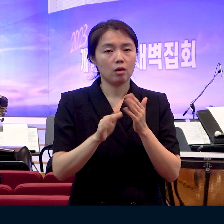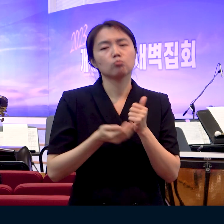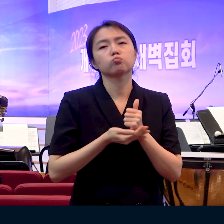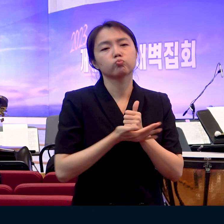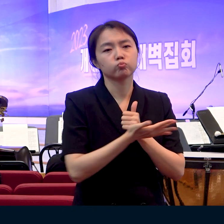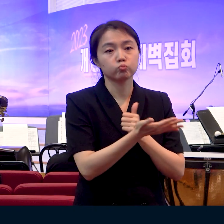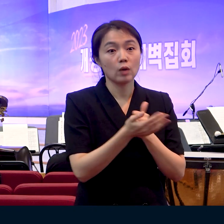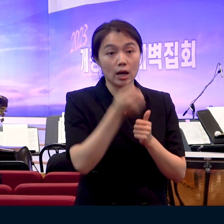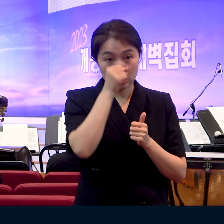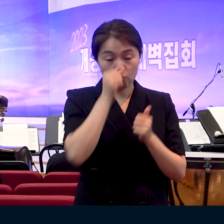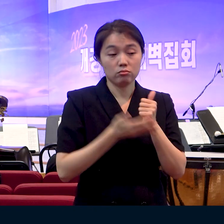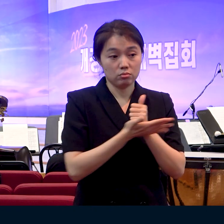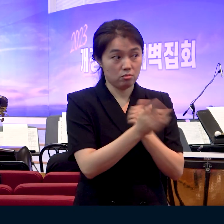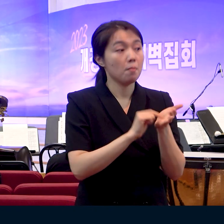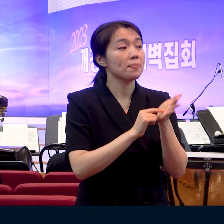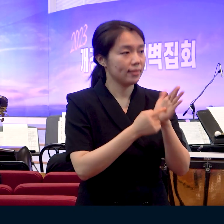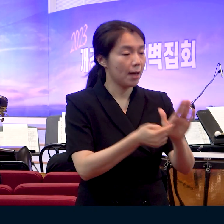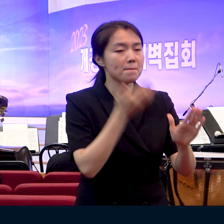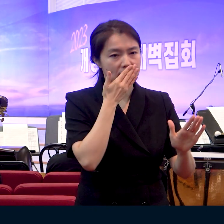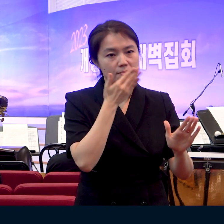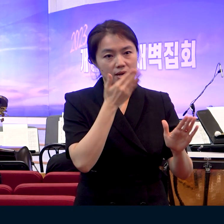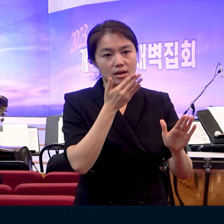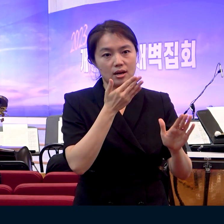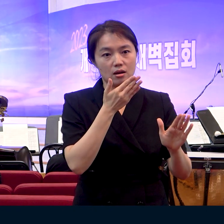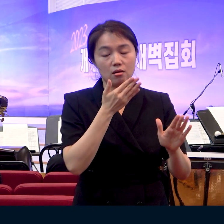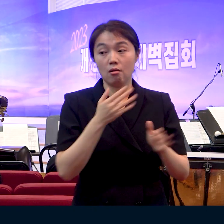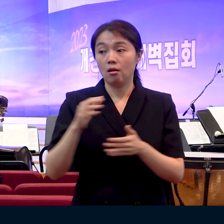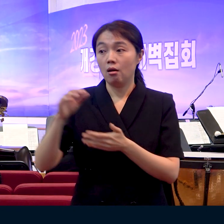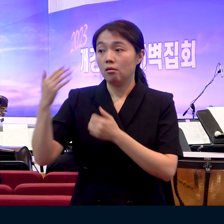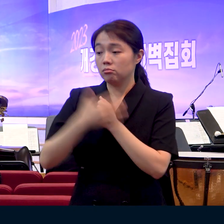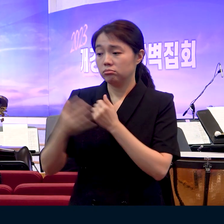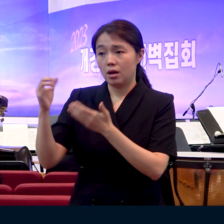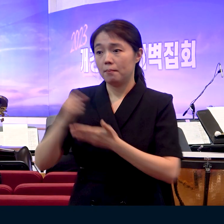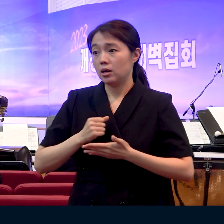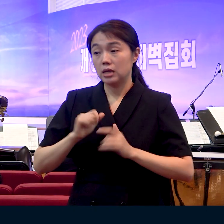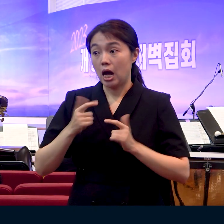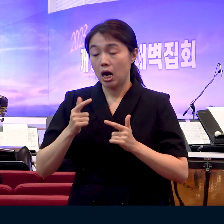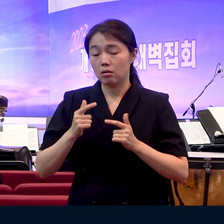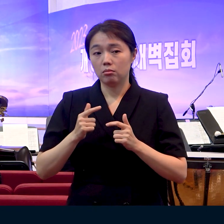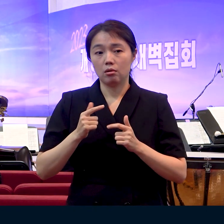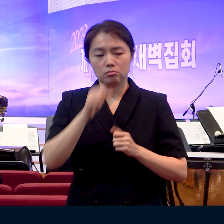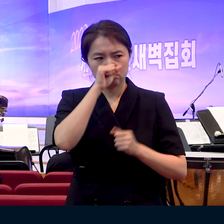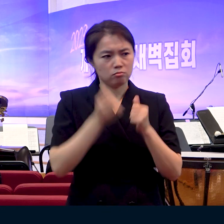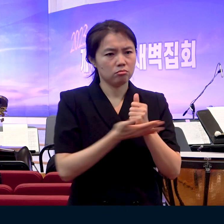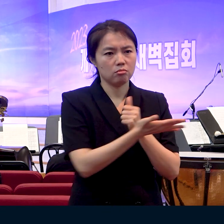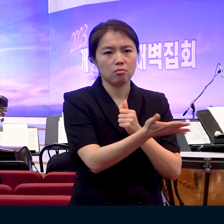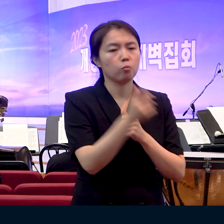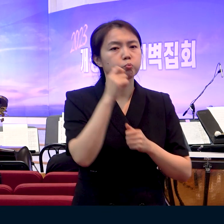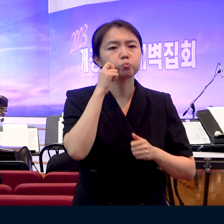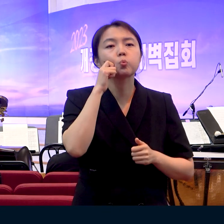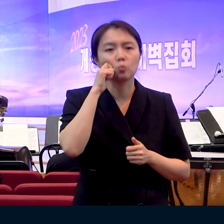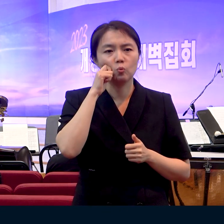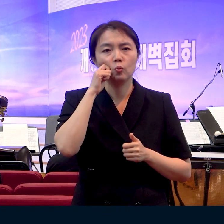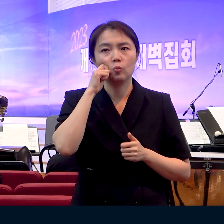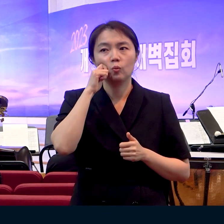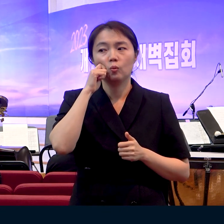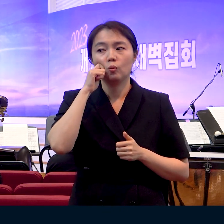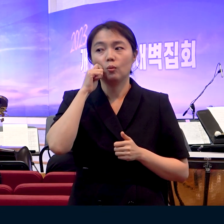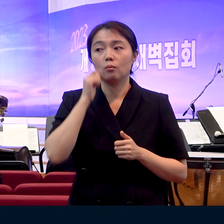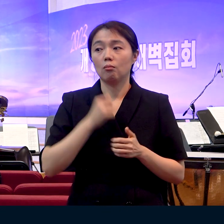여러분, 은혜 받지 않은 사람은요, 영향력을 끼칠 수가 없어요. 뭘로 끼칠 건데요? 뭘로?